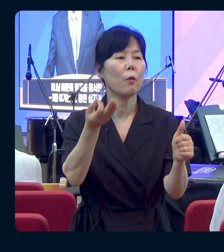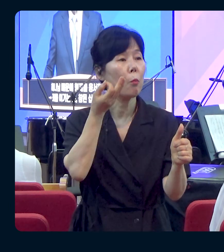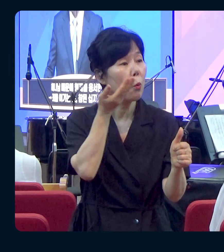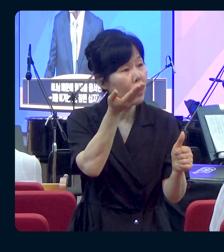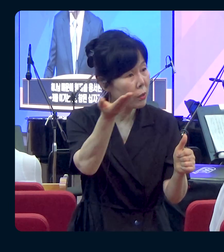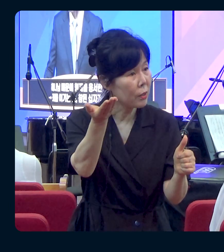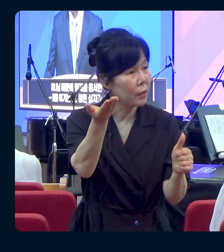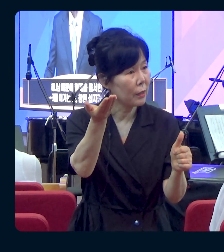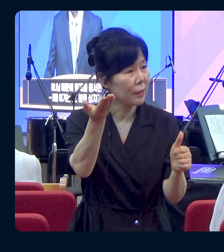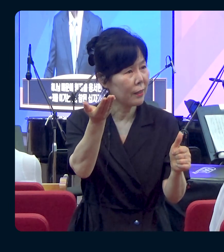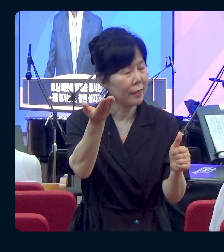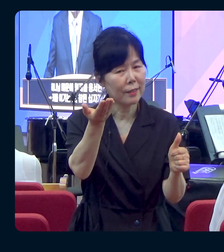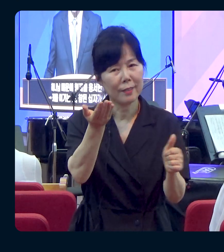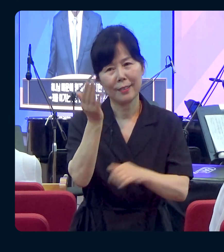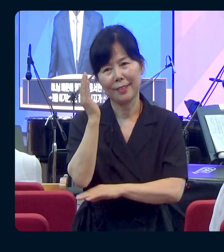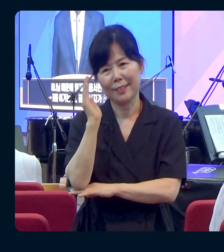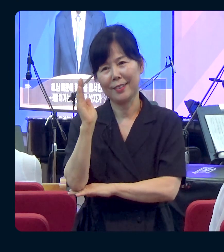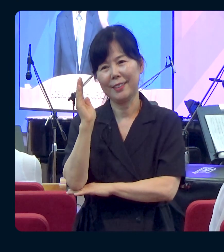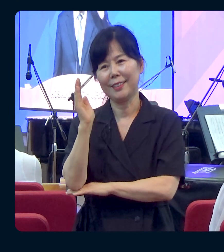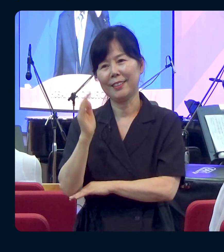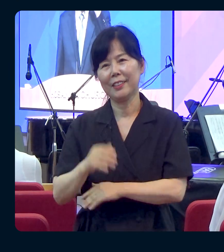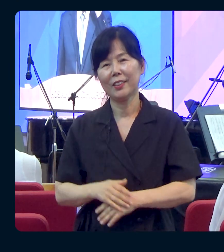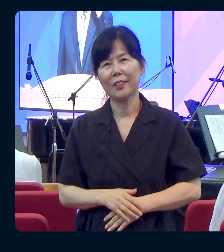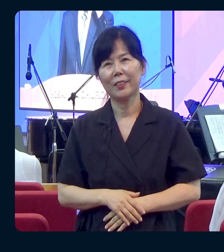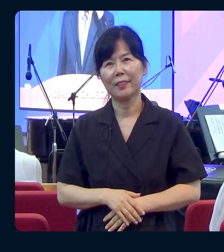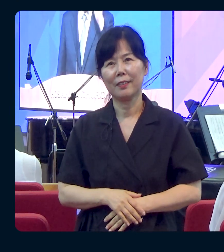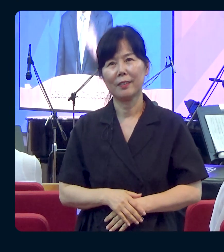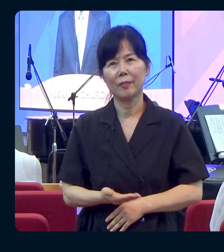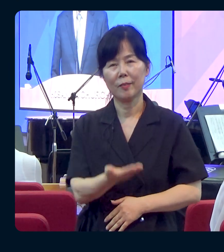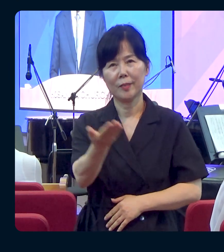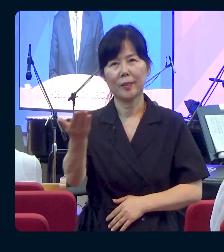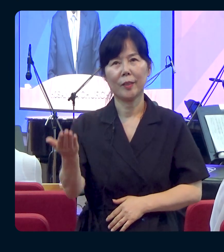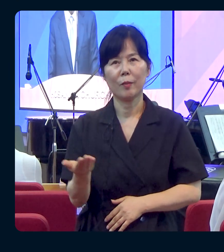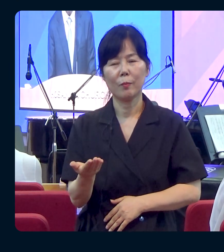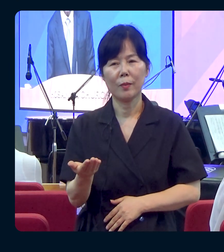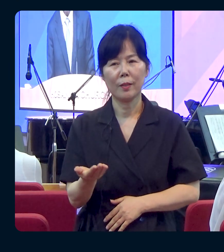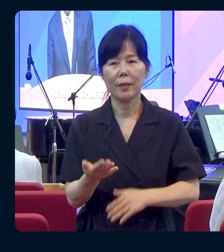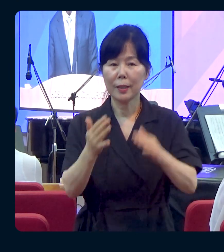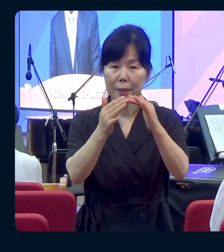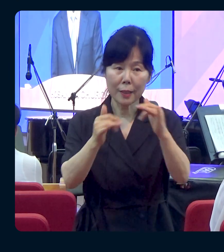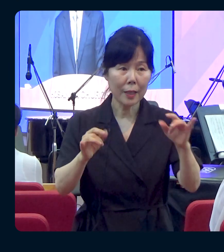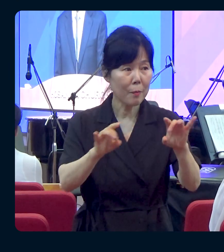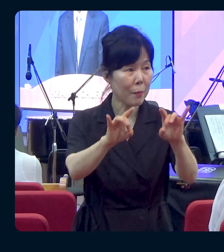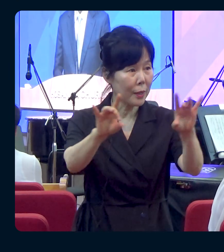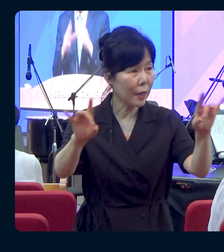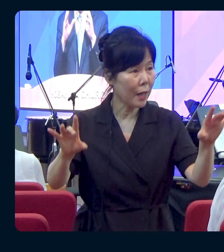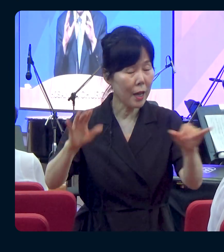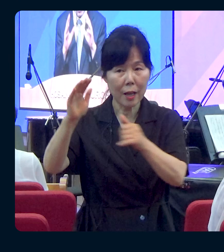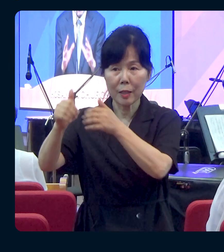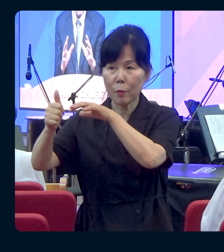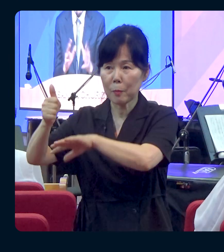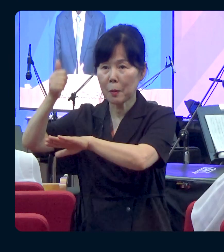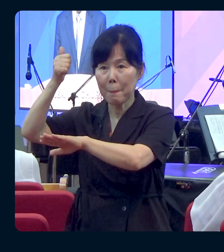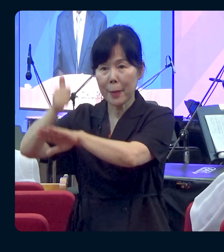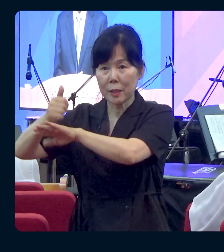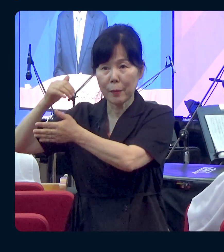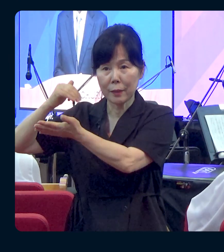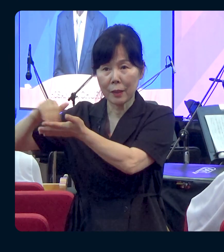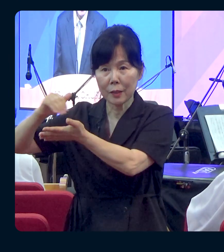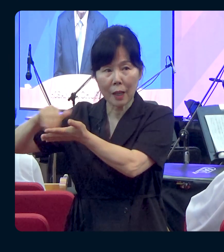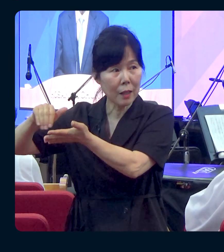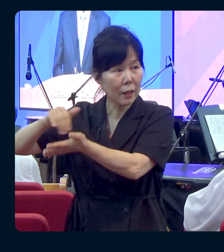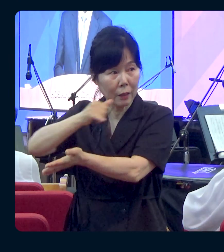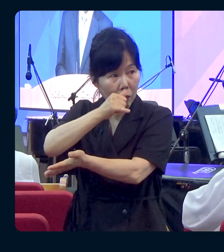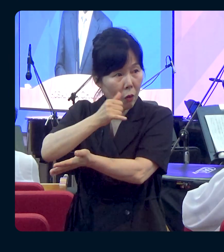이것이 바로 요셉이 오늘 우리에게 보여주고 있는 그런 이야기입니다. 여러분, 우리